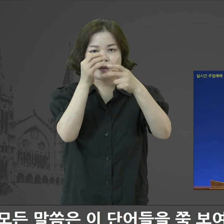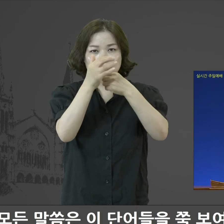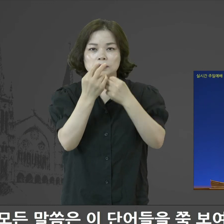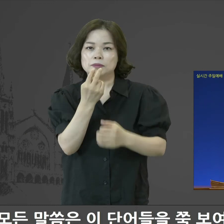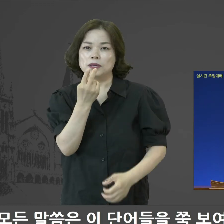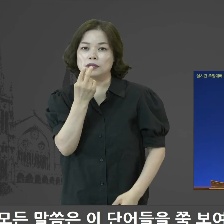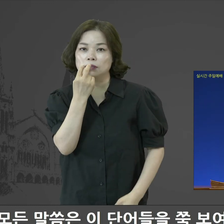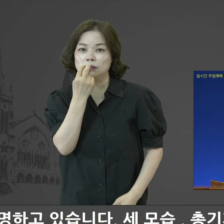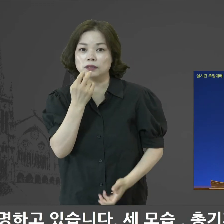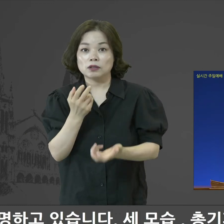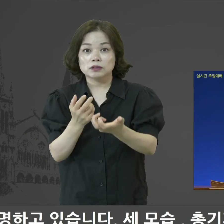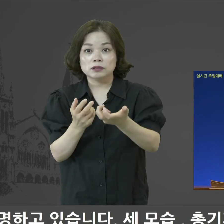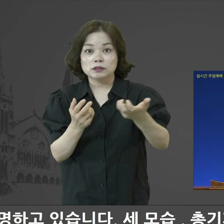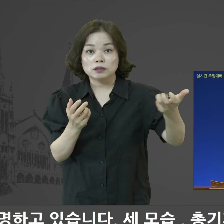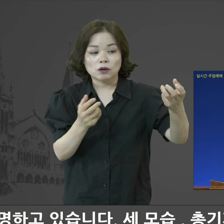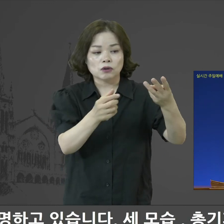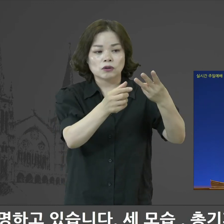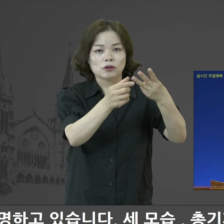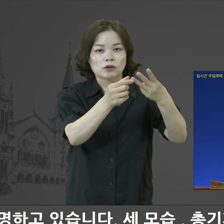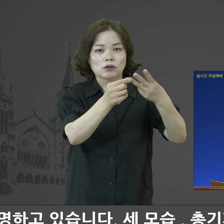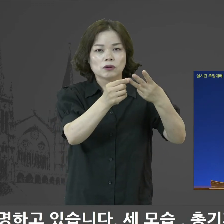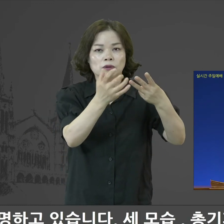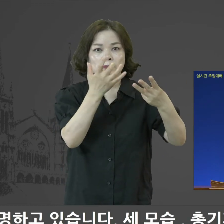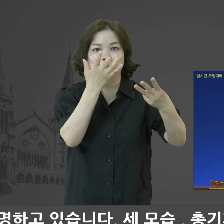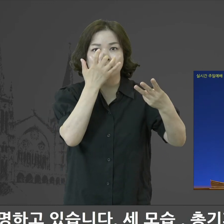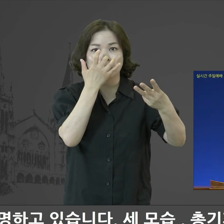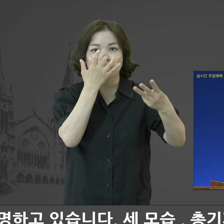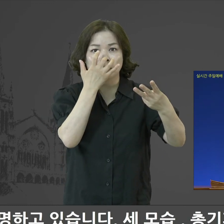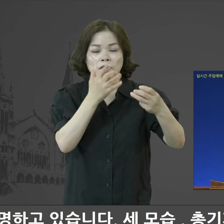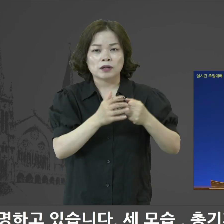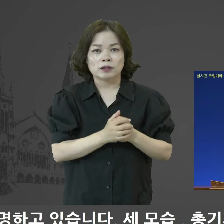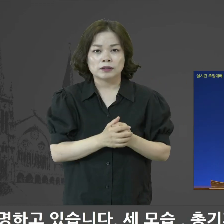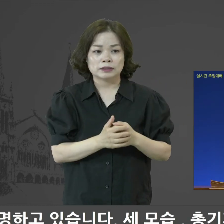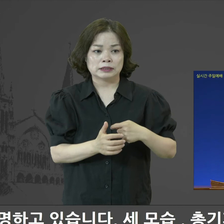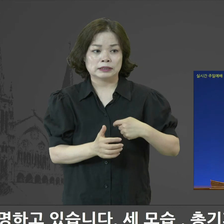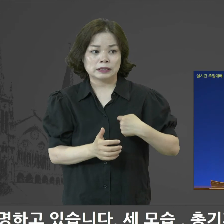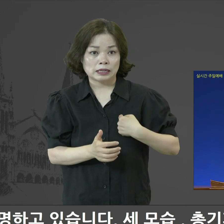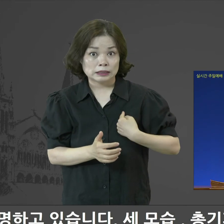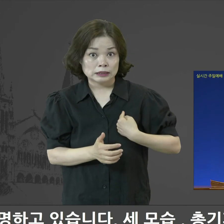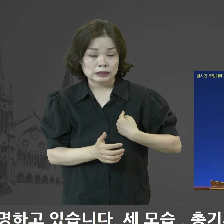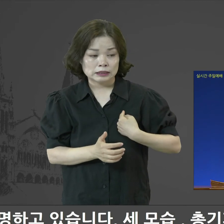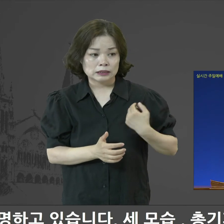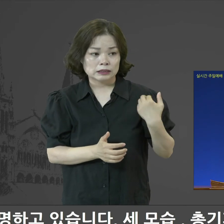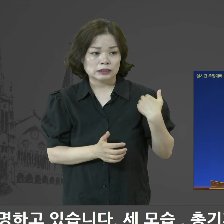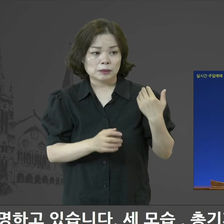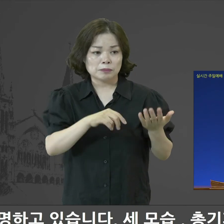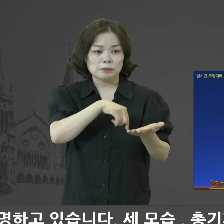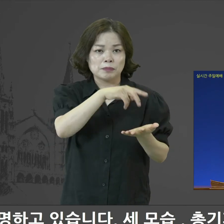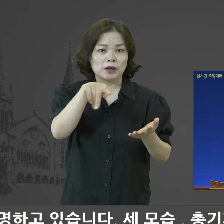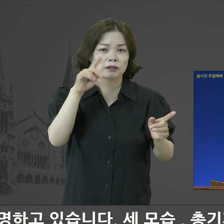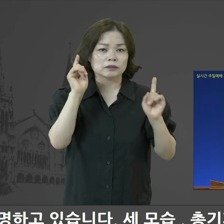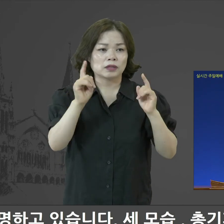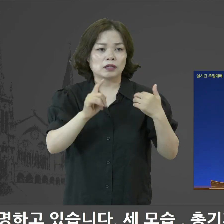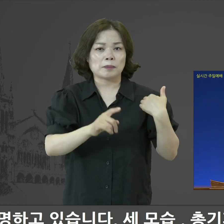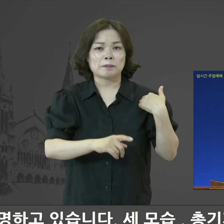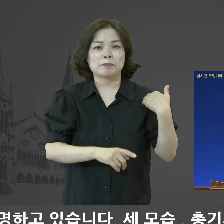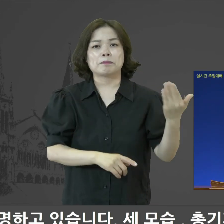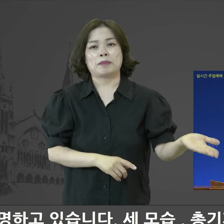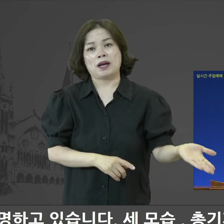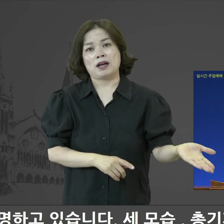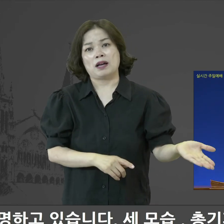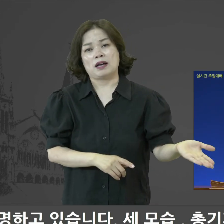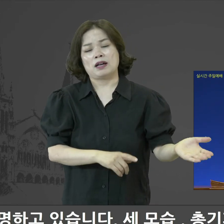생명에서 떠나 있고 감각 없는 자가 돼서 심지어 자기 자신을 방탕에 방임하는,